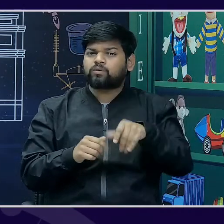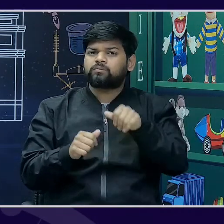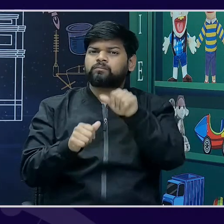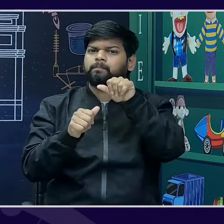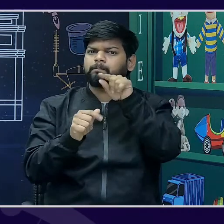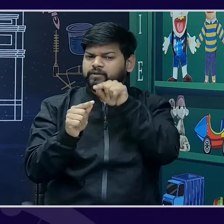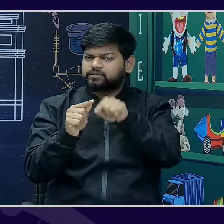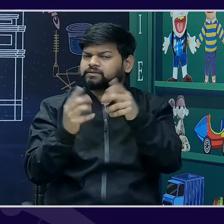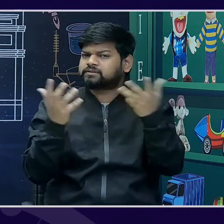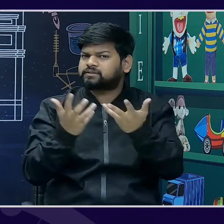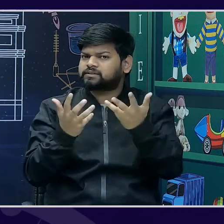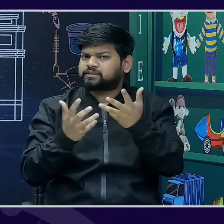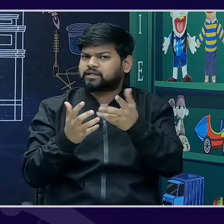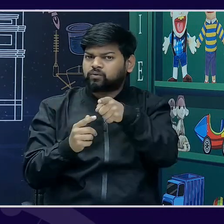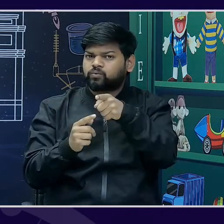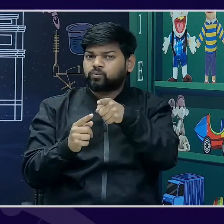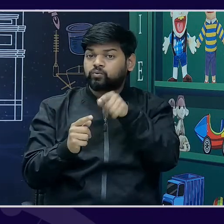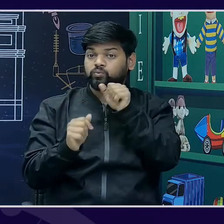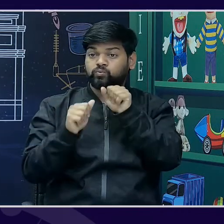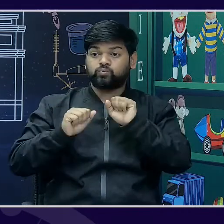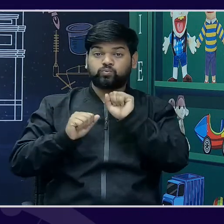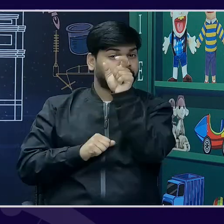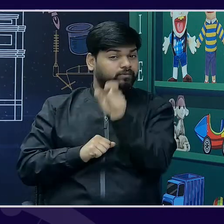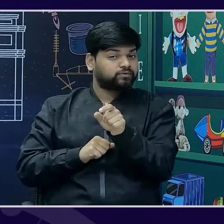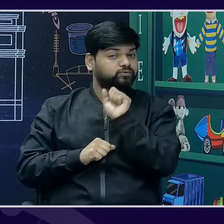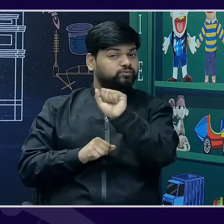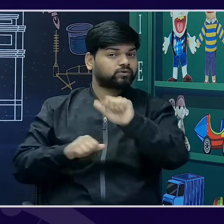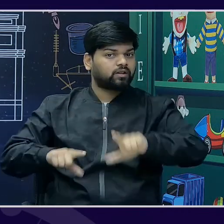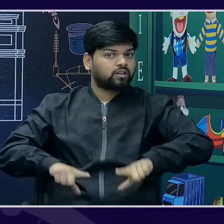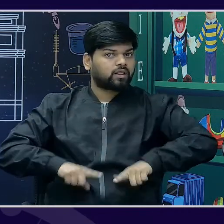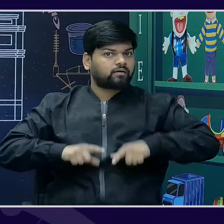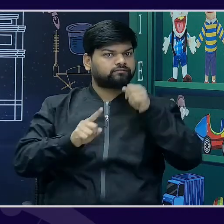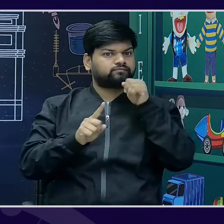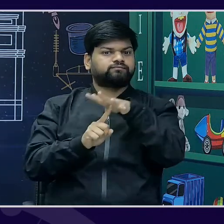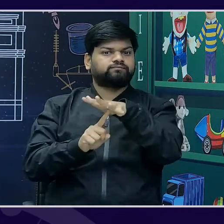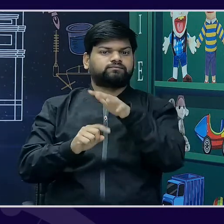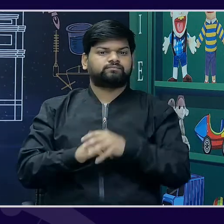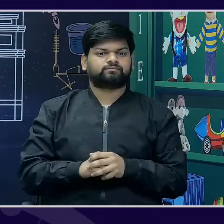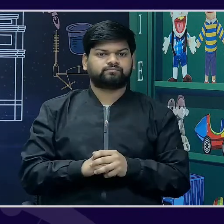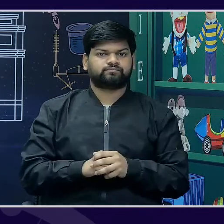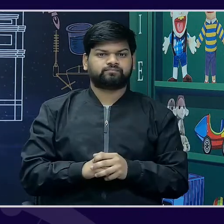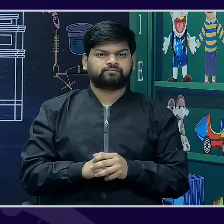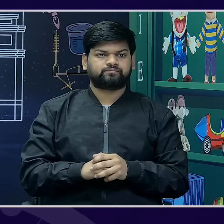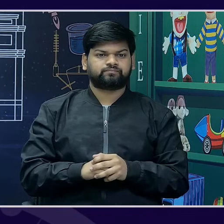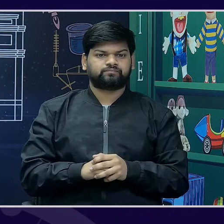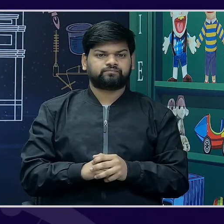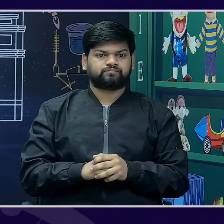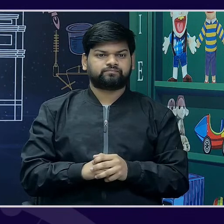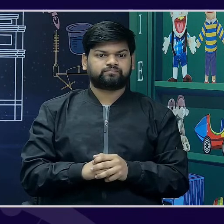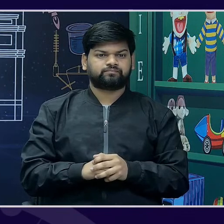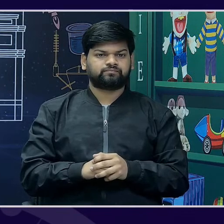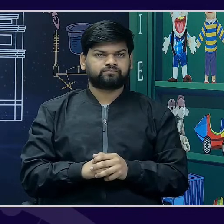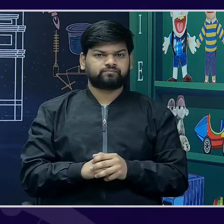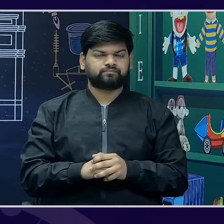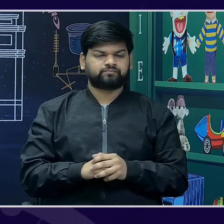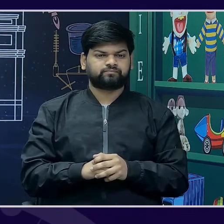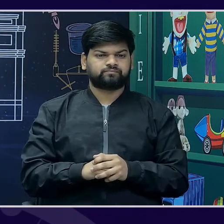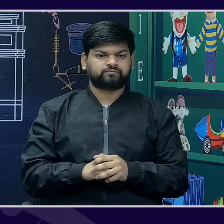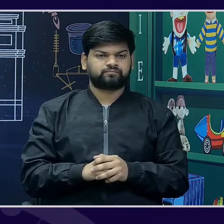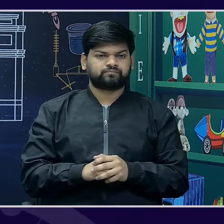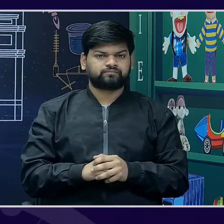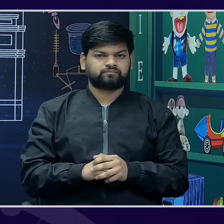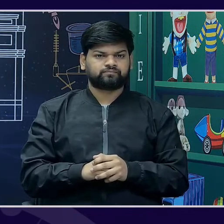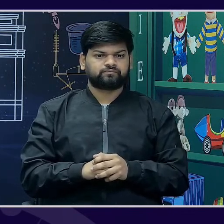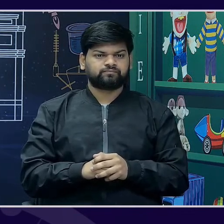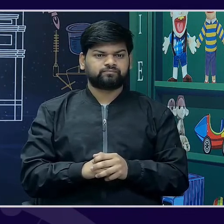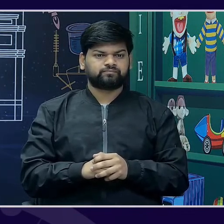ఏం చెప్పినారు నాకు అర్థం కావట్లేదు ఏంటన్నారు మీరు you are zapped, right? You